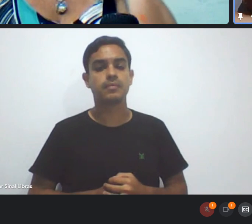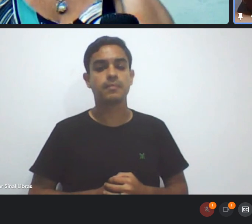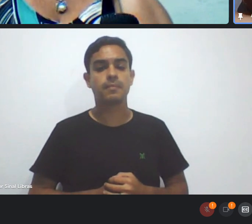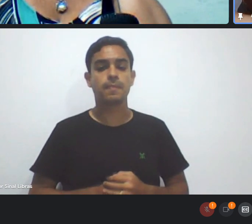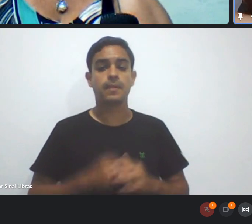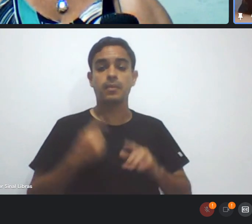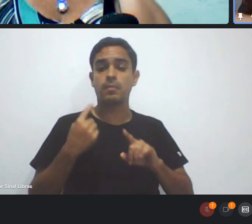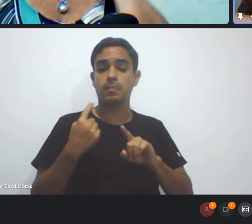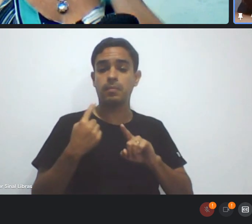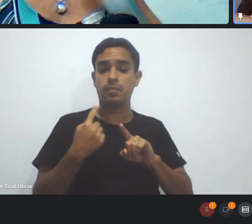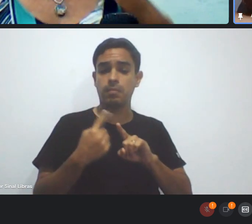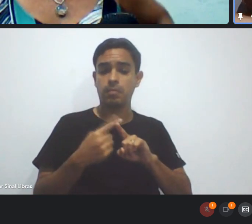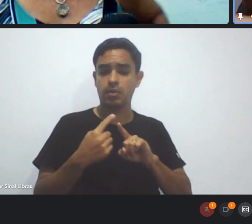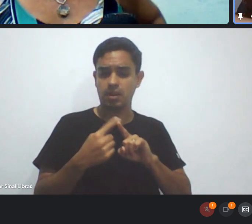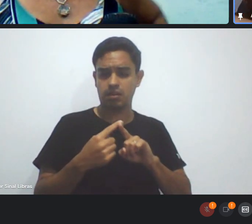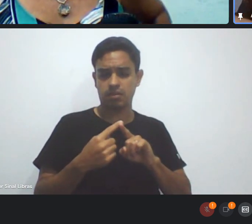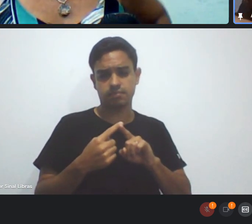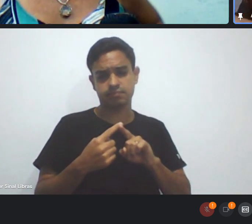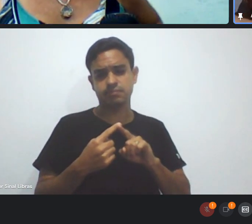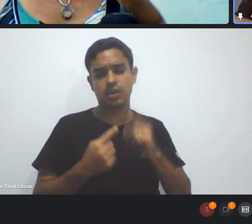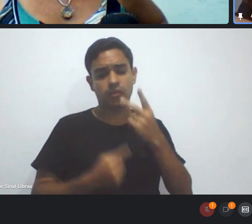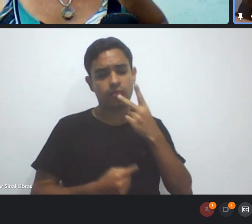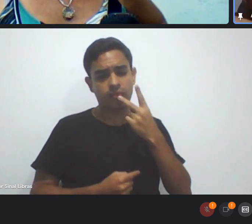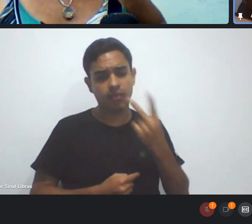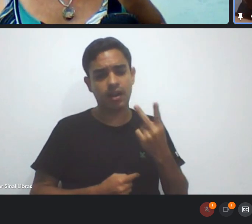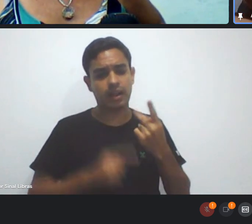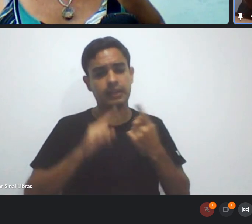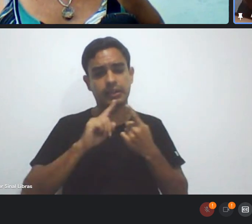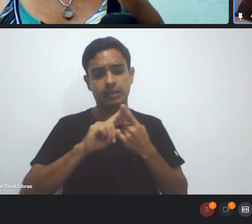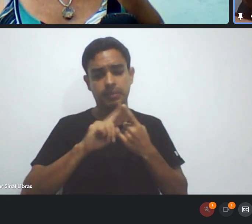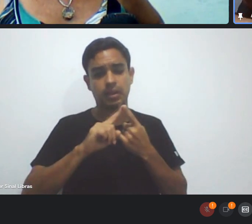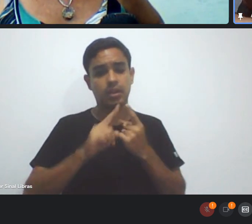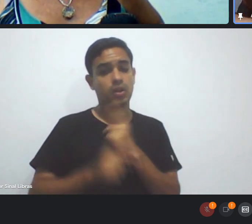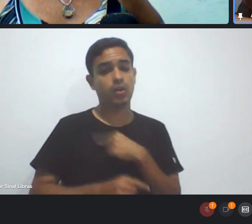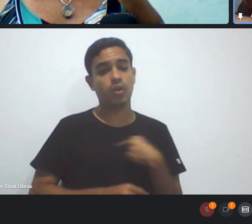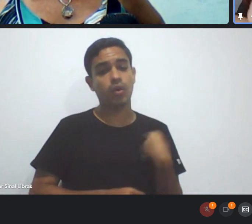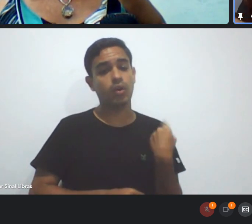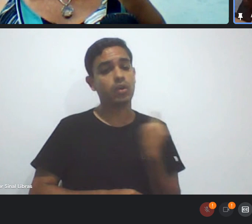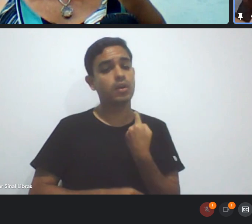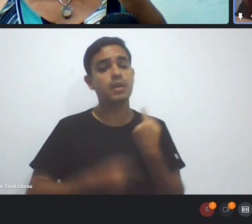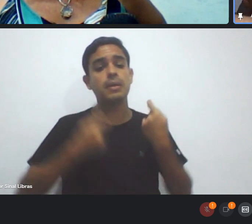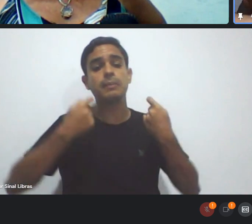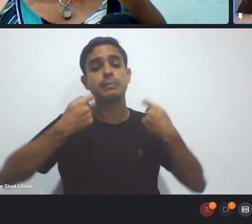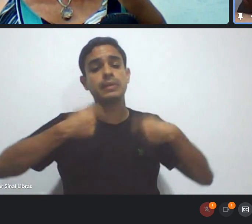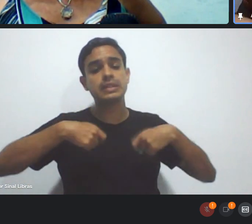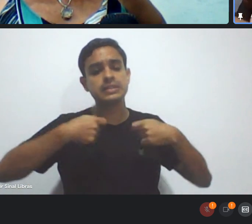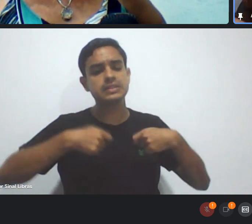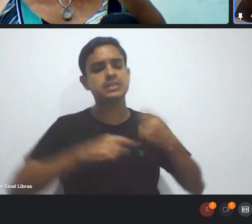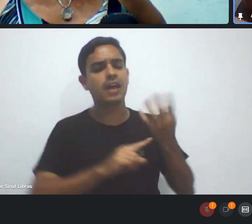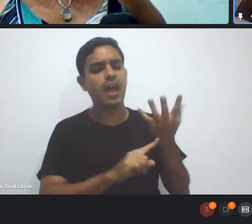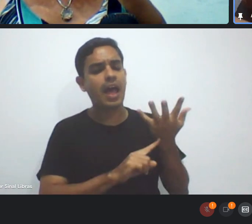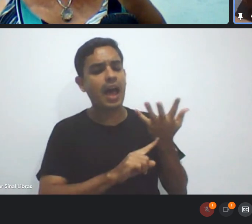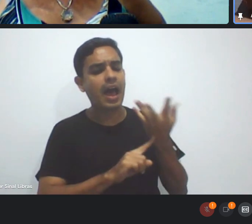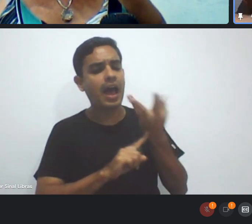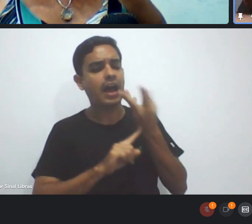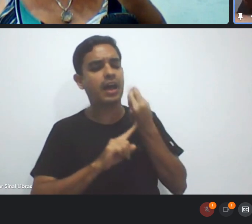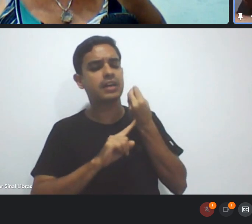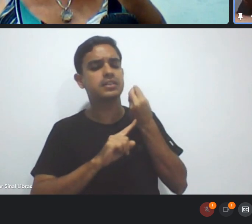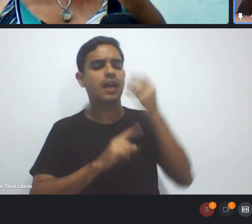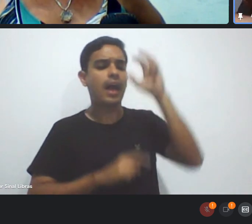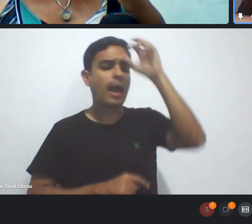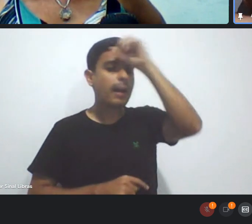uma coisa também que eu queria falar para vocês é sobre a necessidade de artistas aprenderem sobre a questão